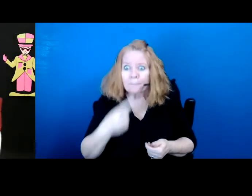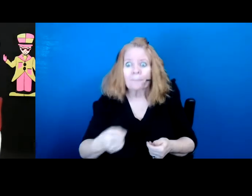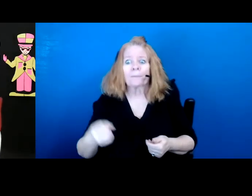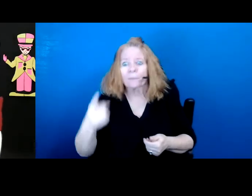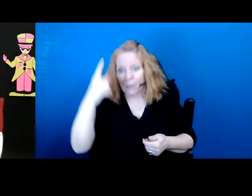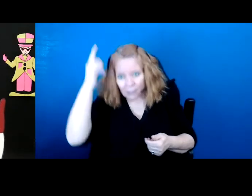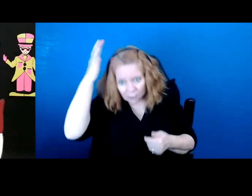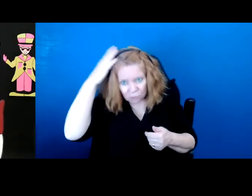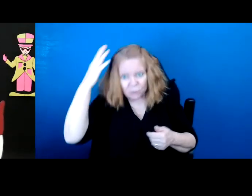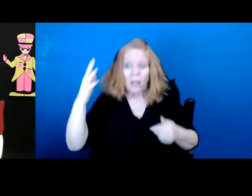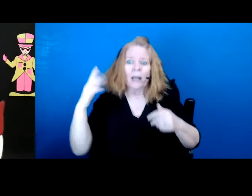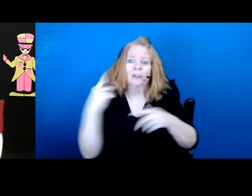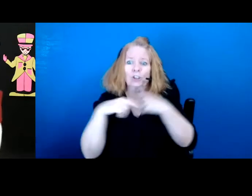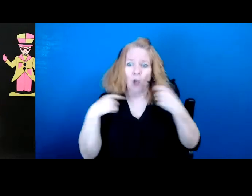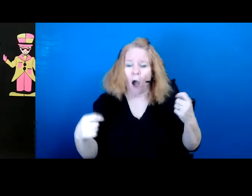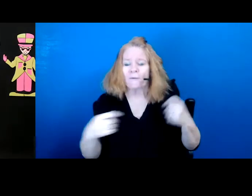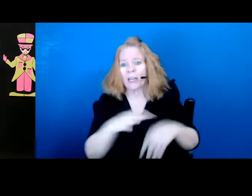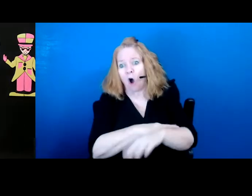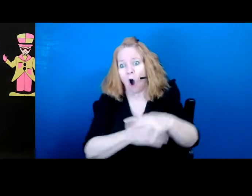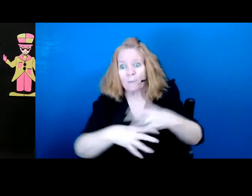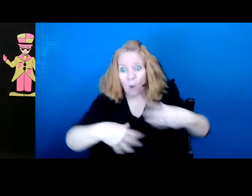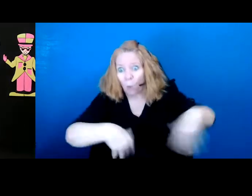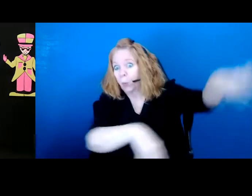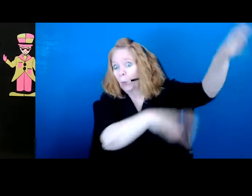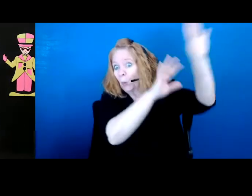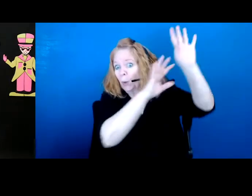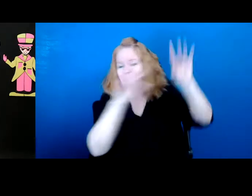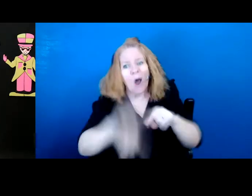puesto en su cara su bufanda y todo se fue volando